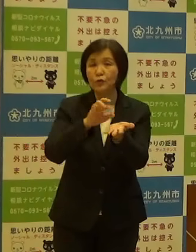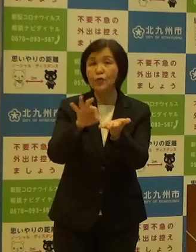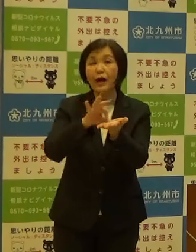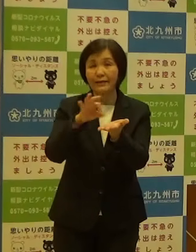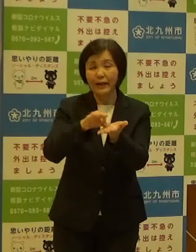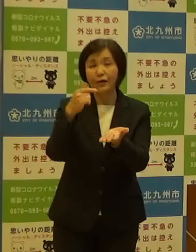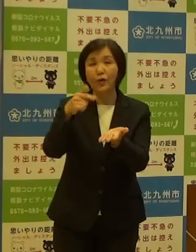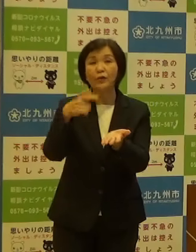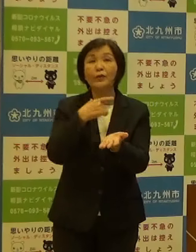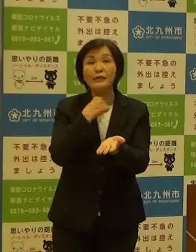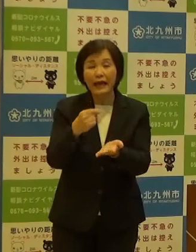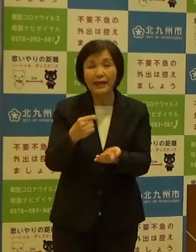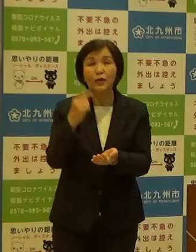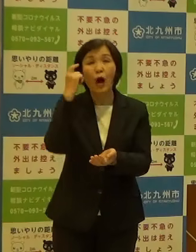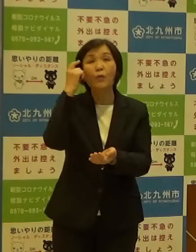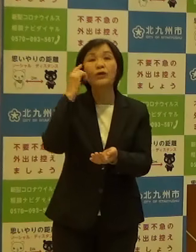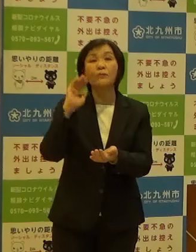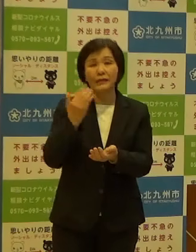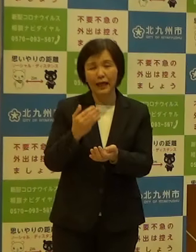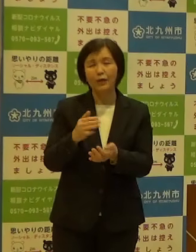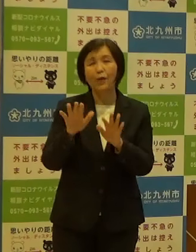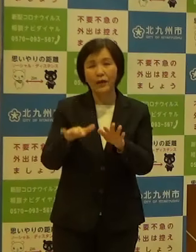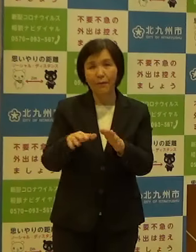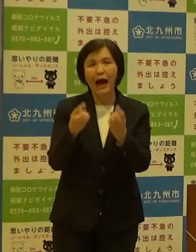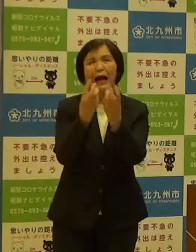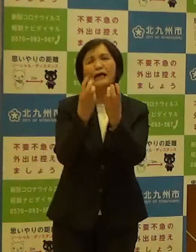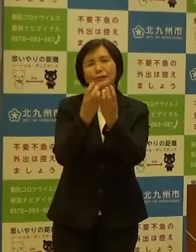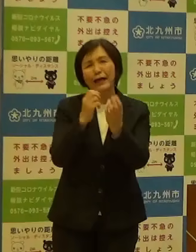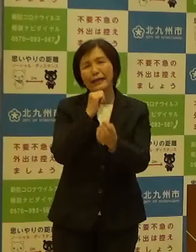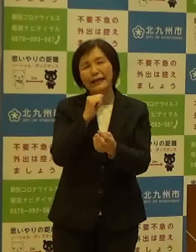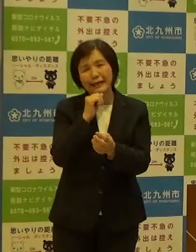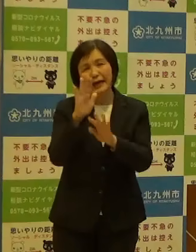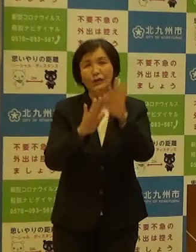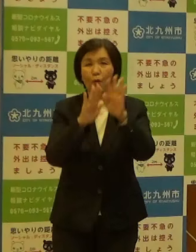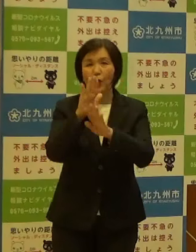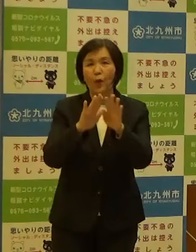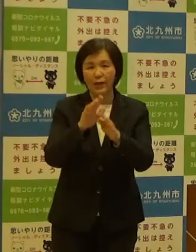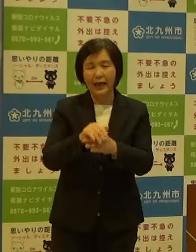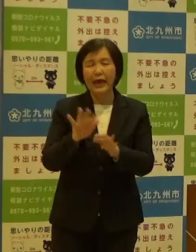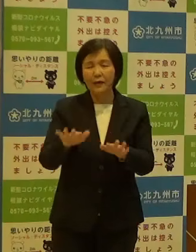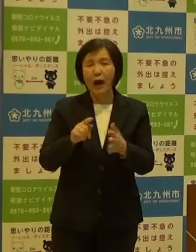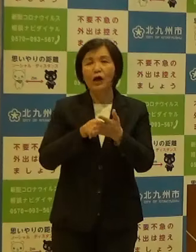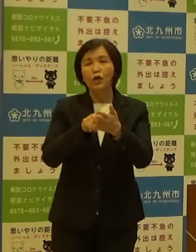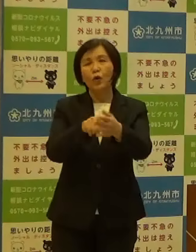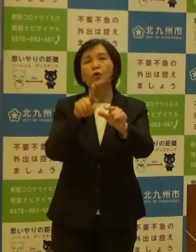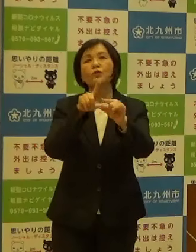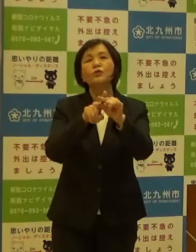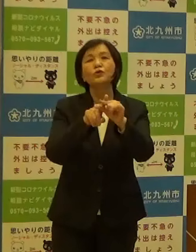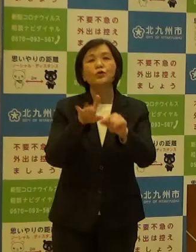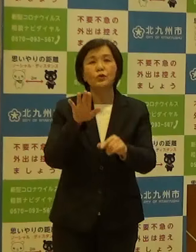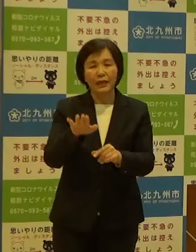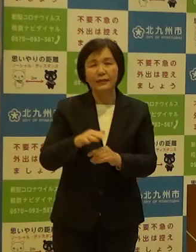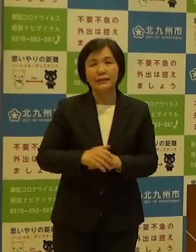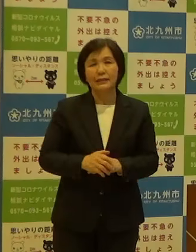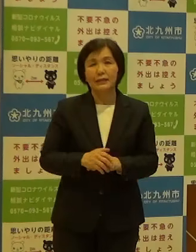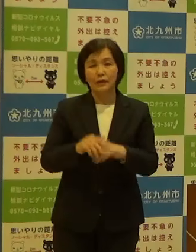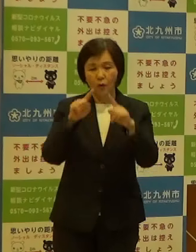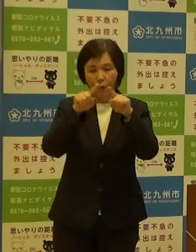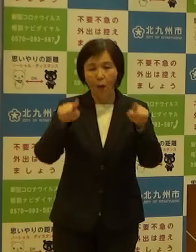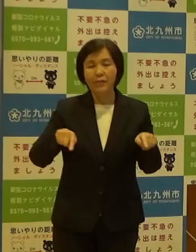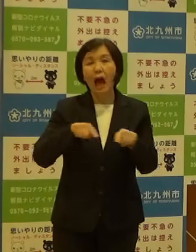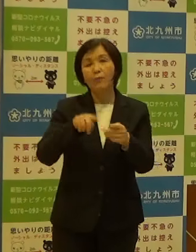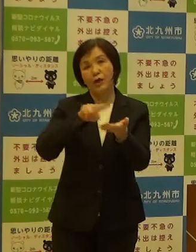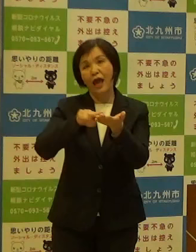一層の努力をしたいと思っているんです。このタブレットの問題につきましては私